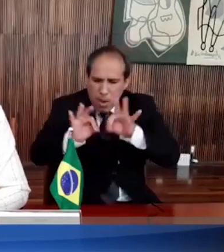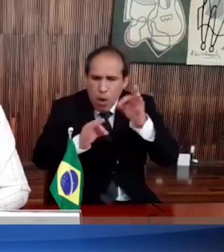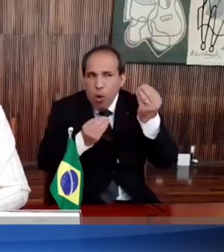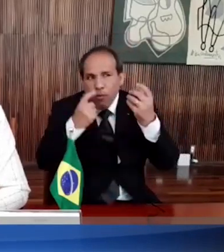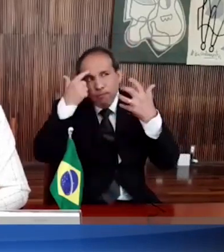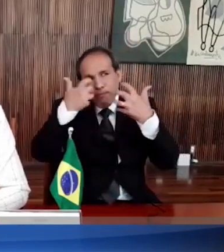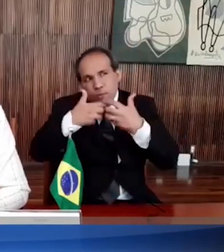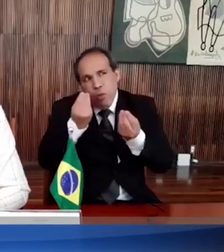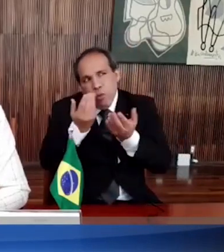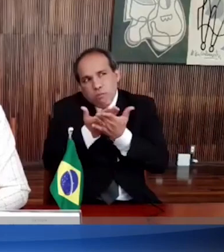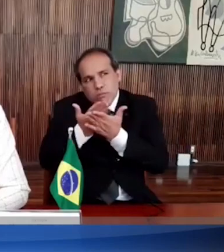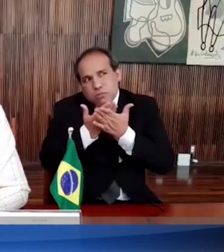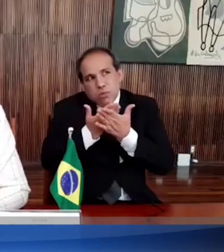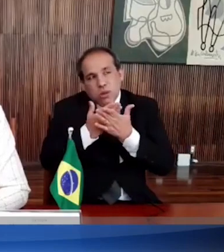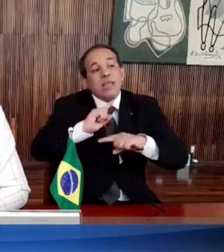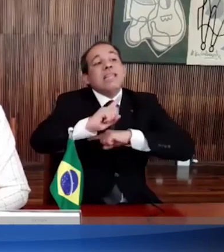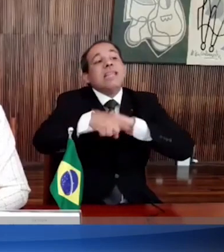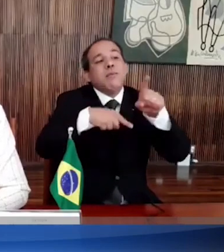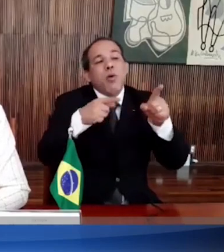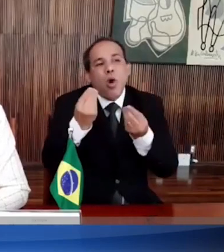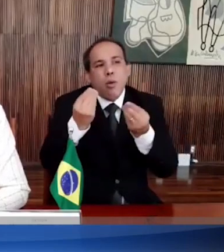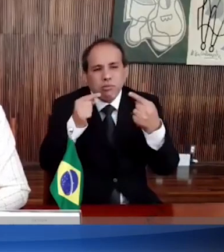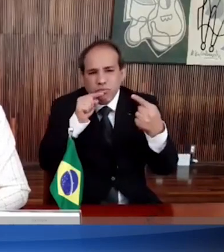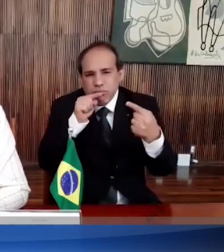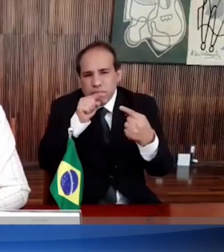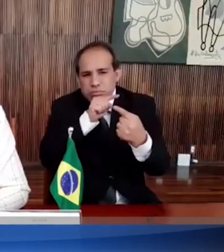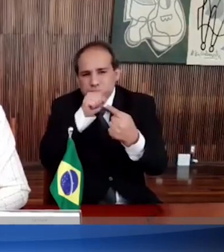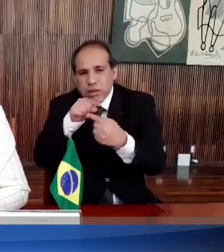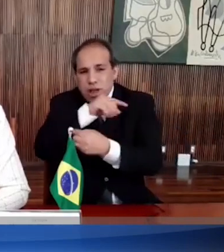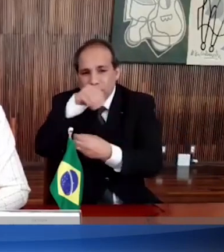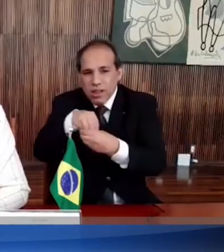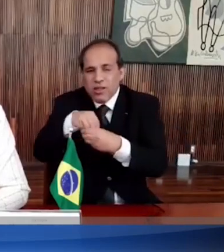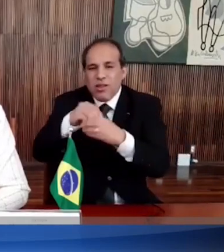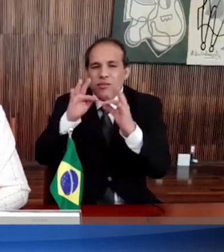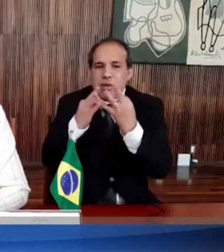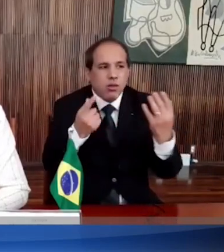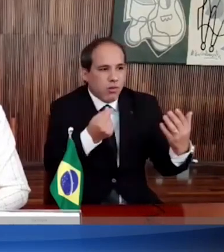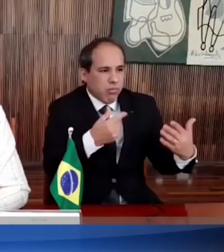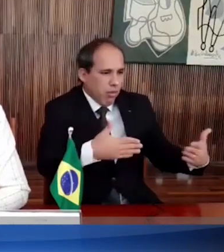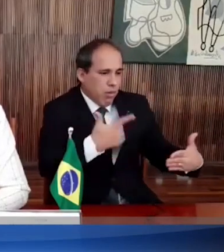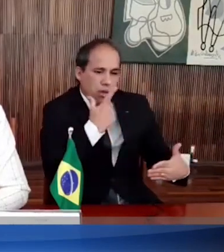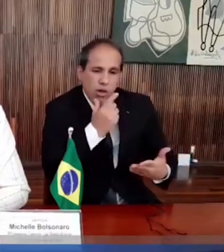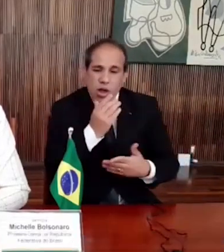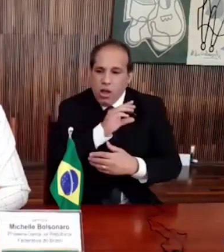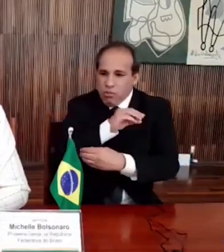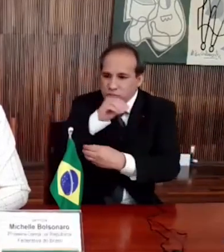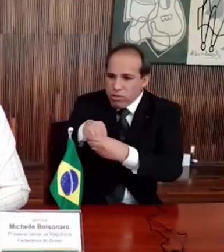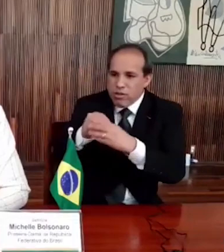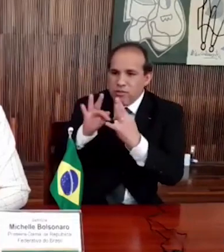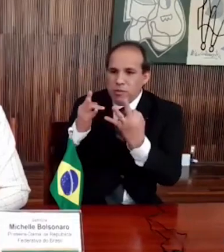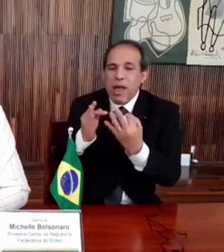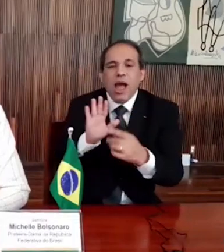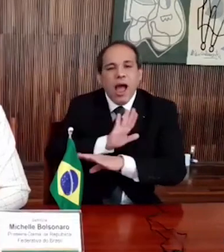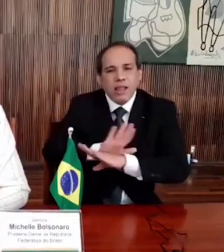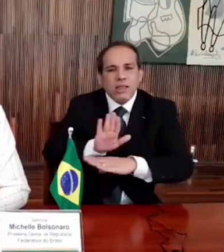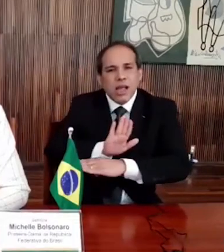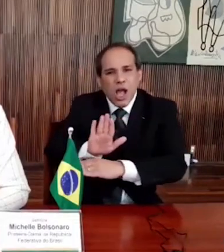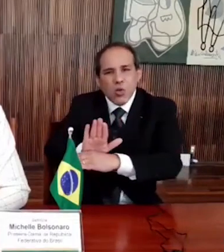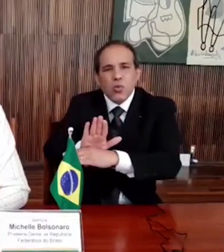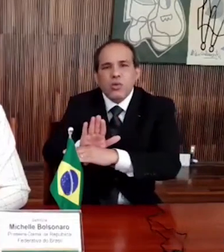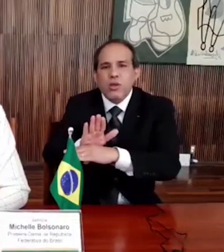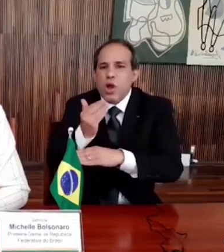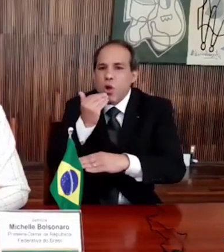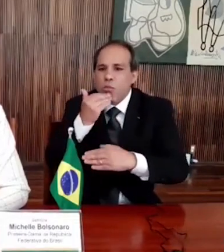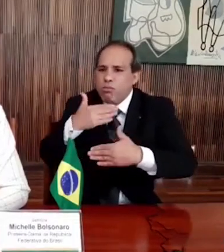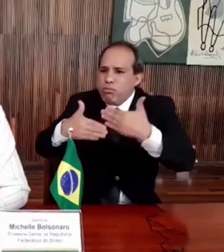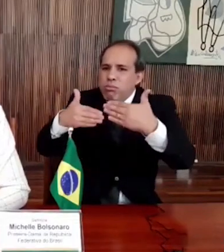vão fazer e depois como vão aplicar na família o que conseguem ganhar. Assim, vão ajudando no sustento de